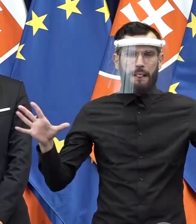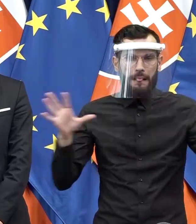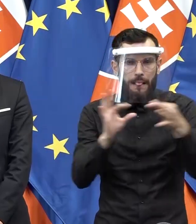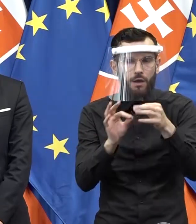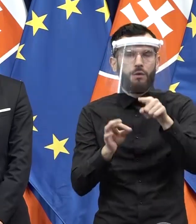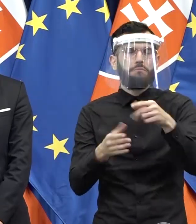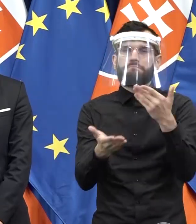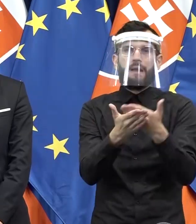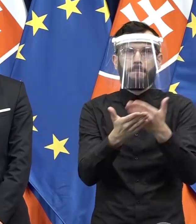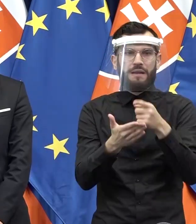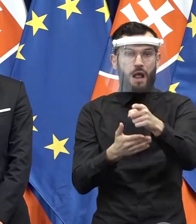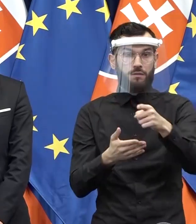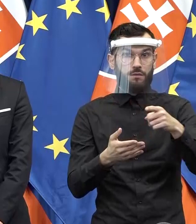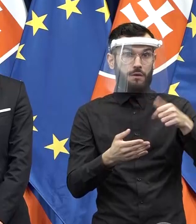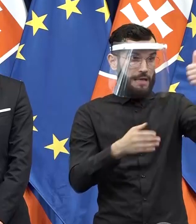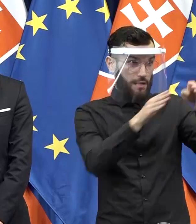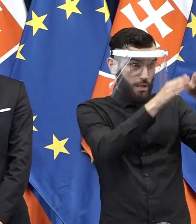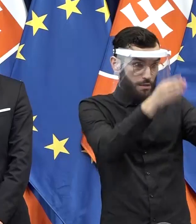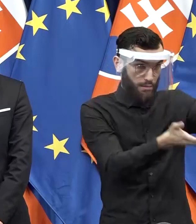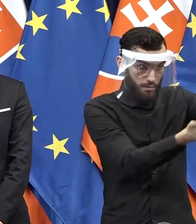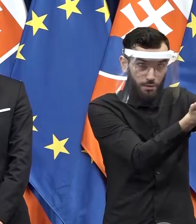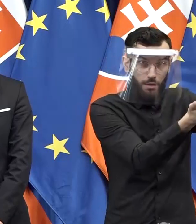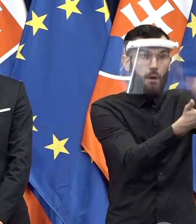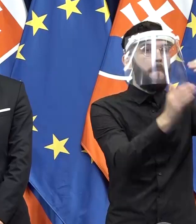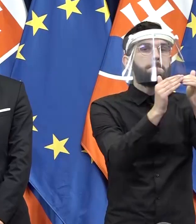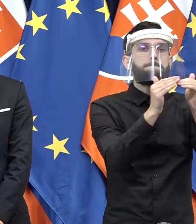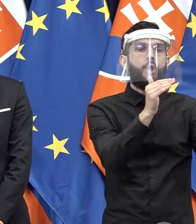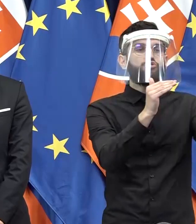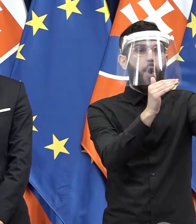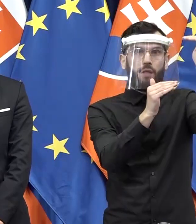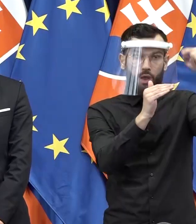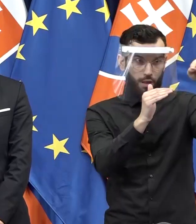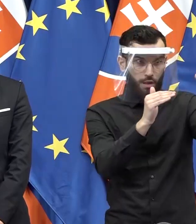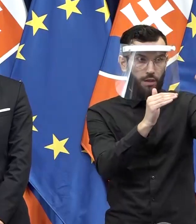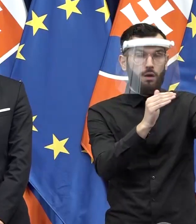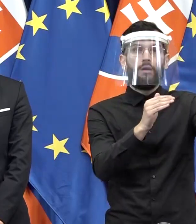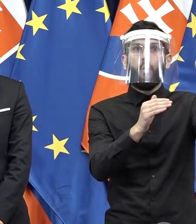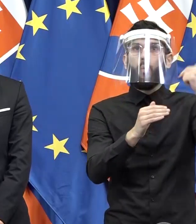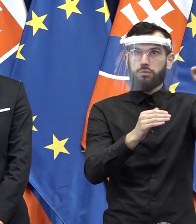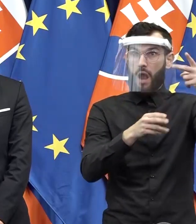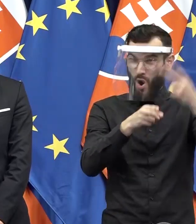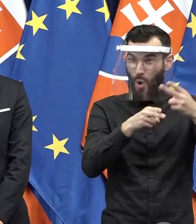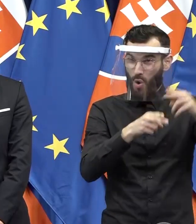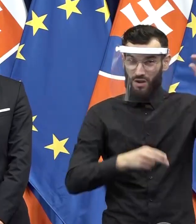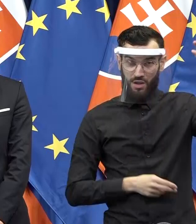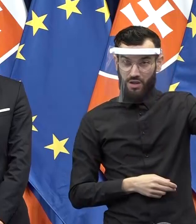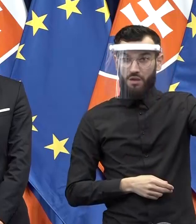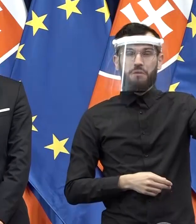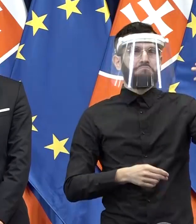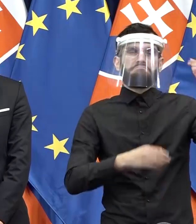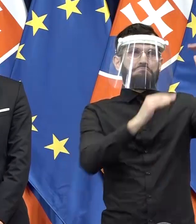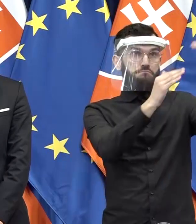na jednotlivom pavilóne na určitom poschodí sú dnes ľudia, ktorí sú nakazení touto chorobou.